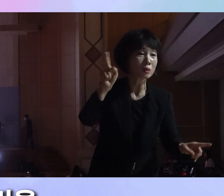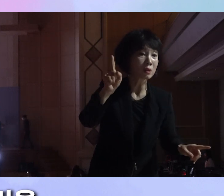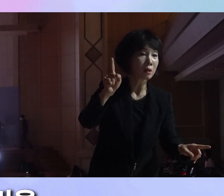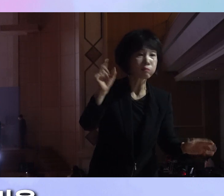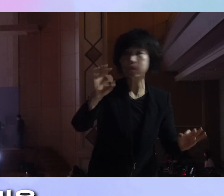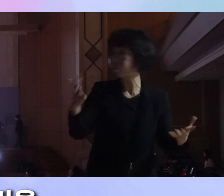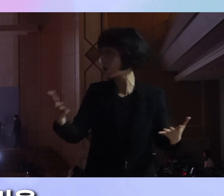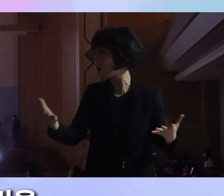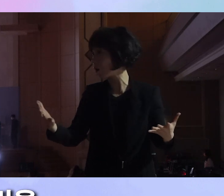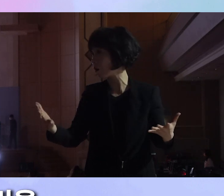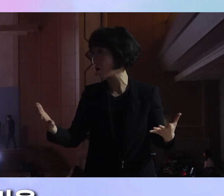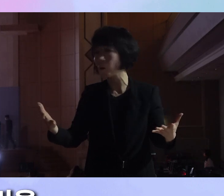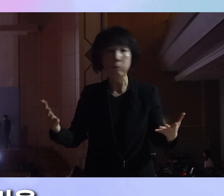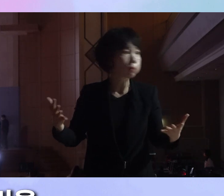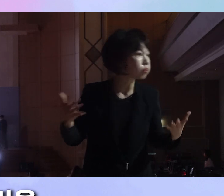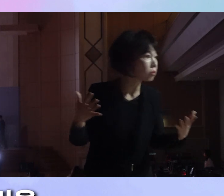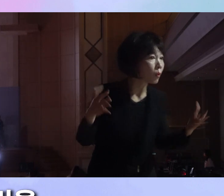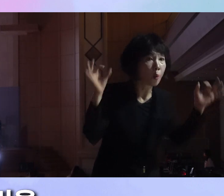뭐야?